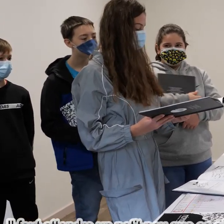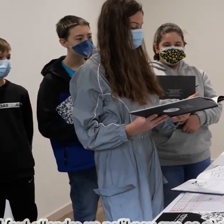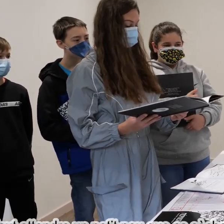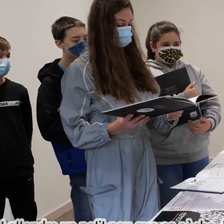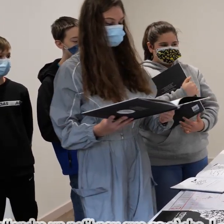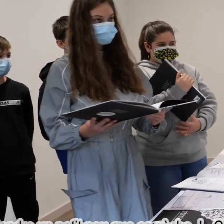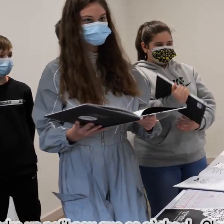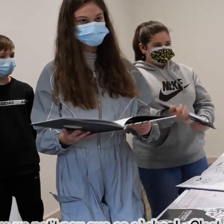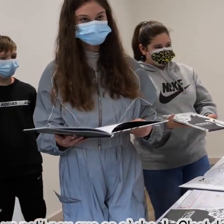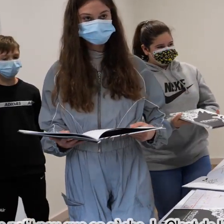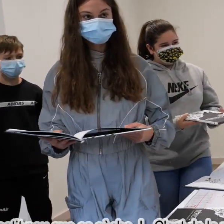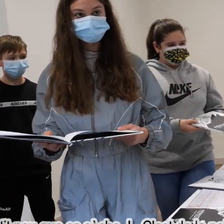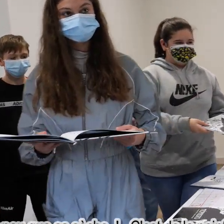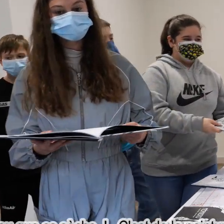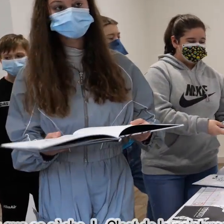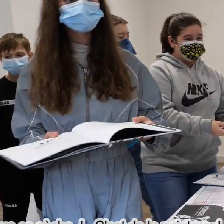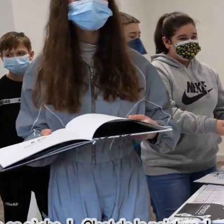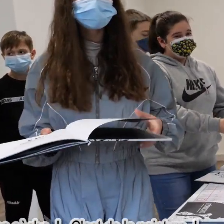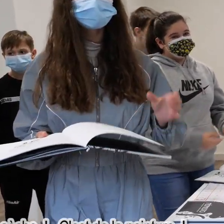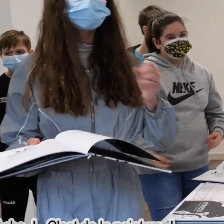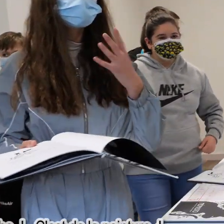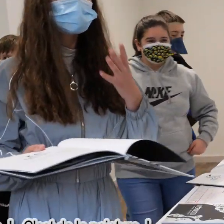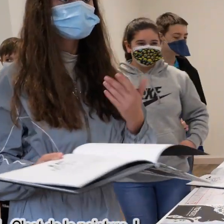Un petit peu. C'est de la peinture.